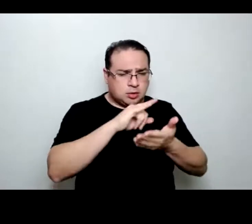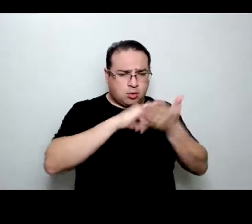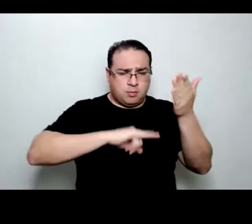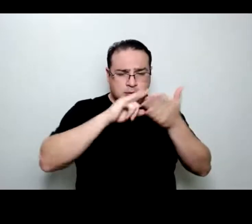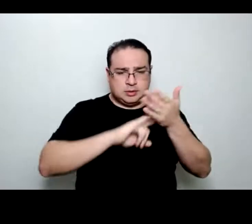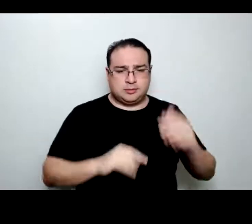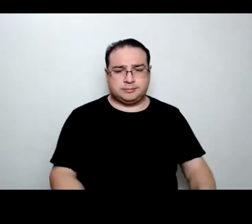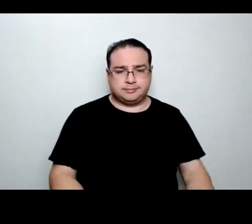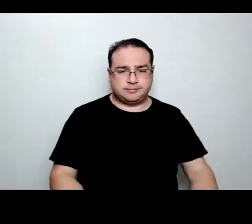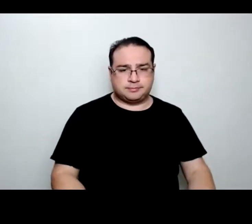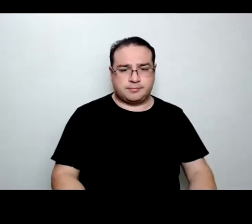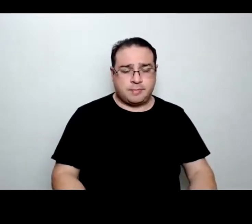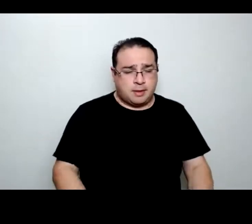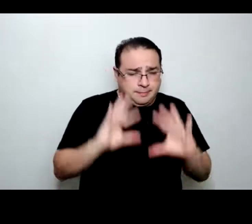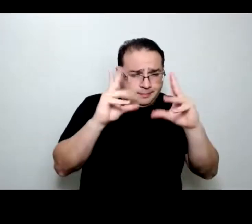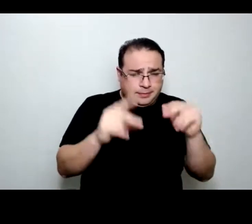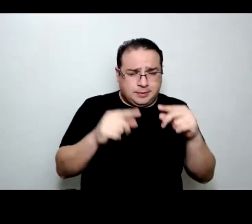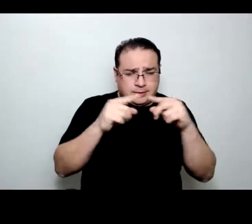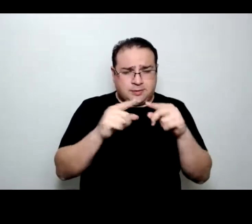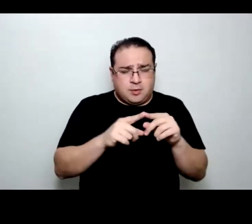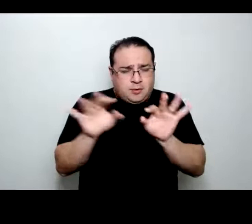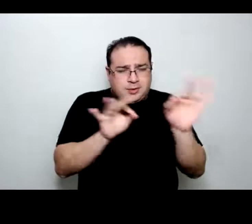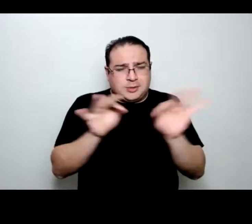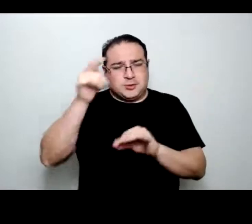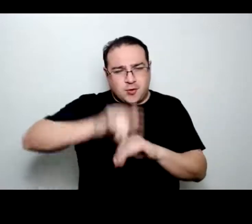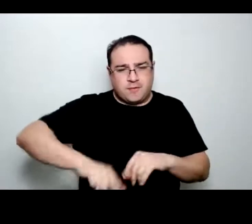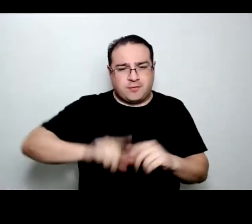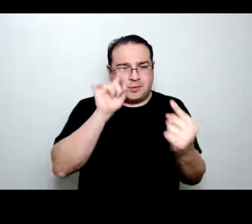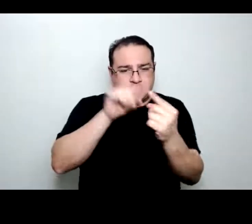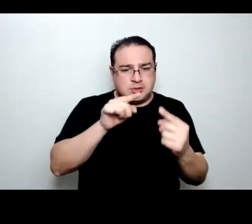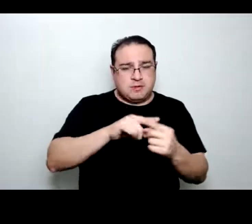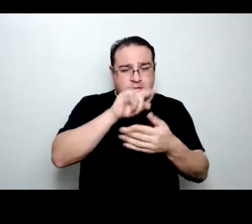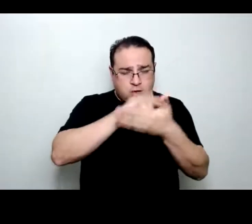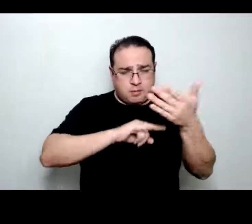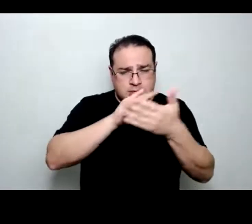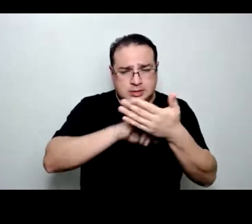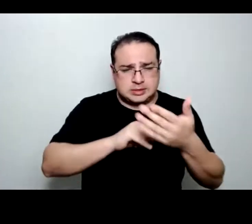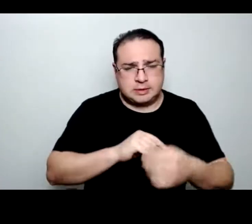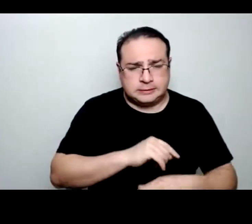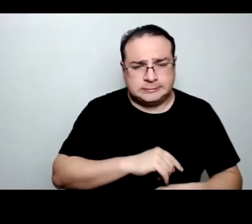documentação. De todo modo, esse rearranjo dos objetivos da documentação